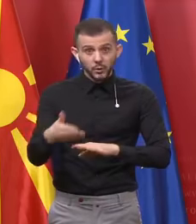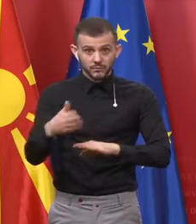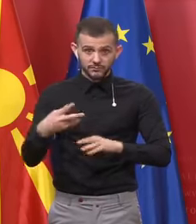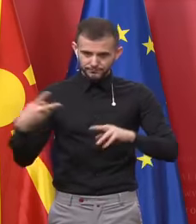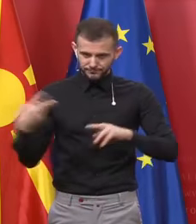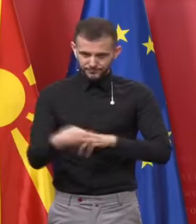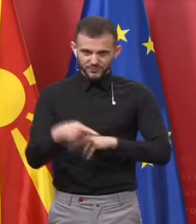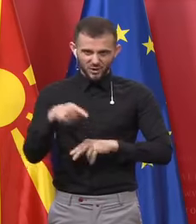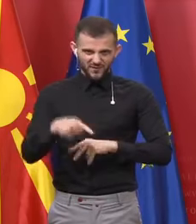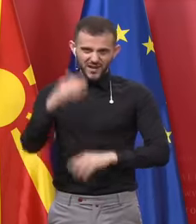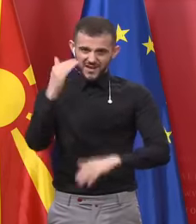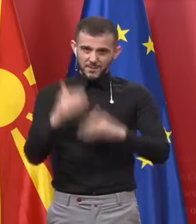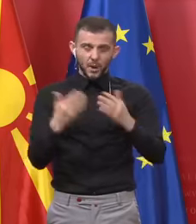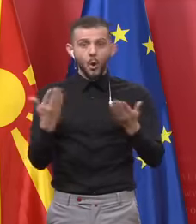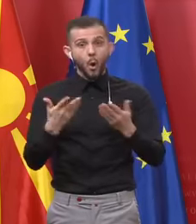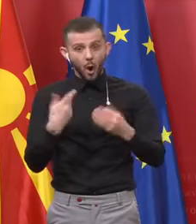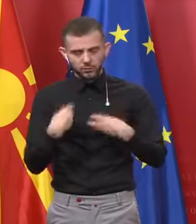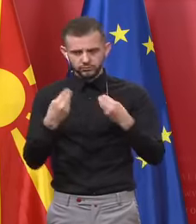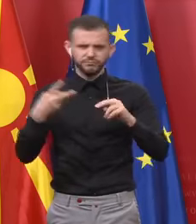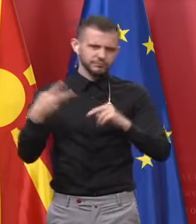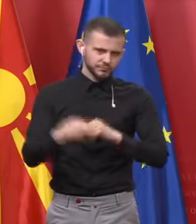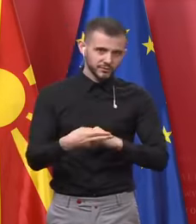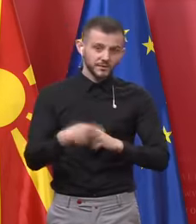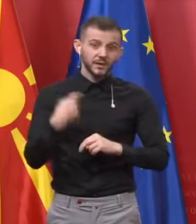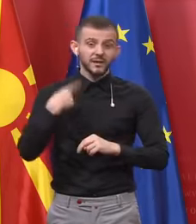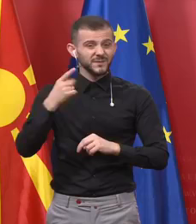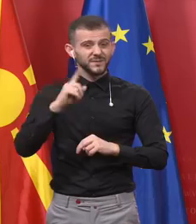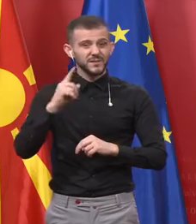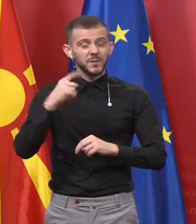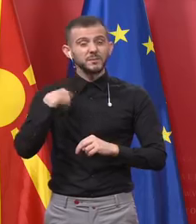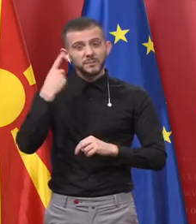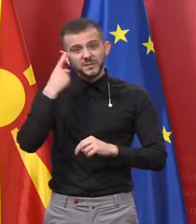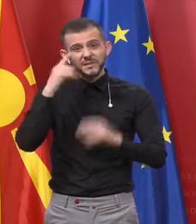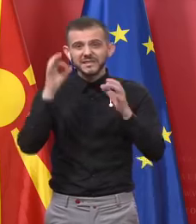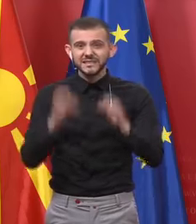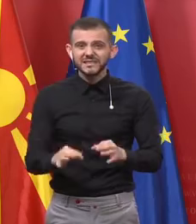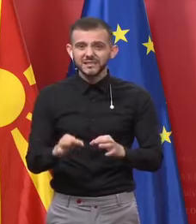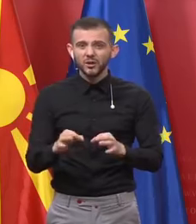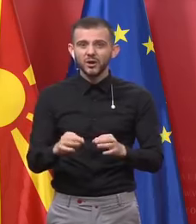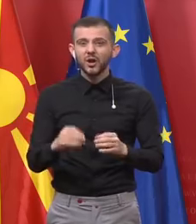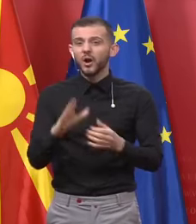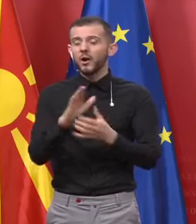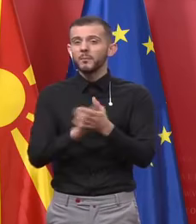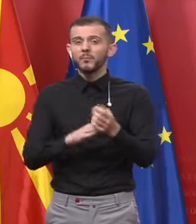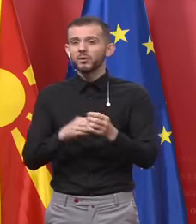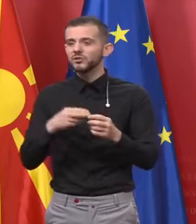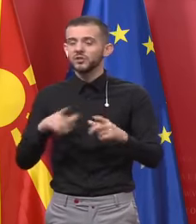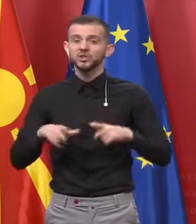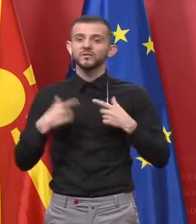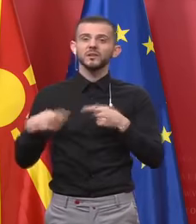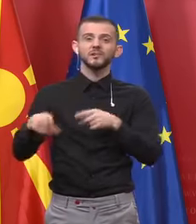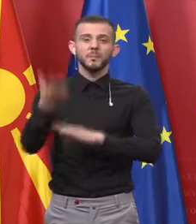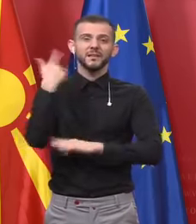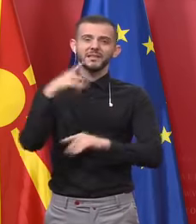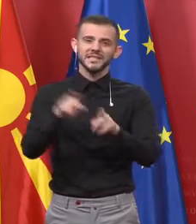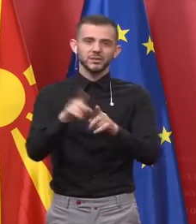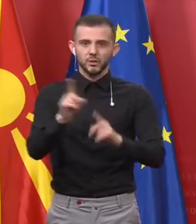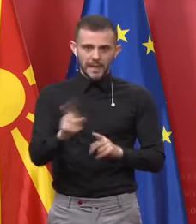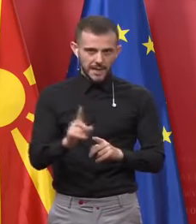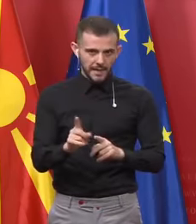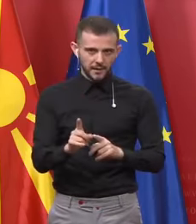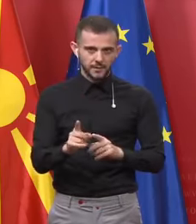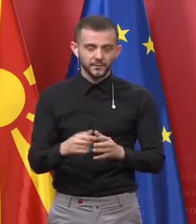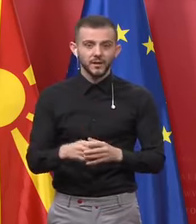крајот на овие рестриктивни мерки сигурно нема да биде начин на функционирање ист, заради тоа што во тоа